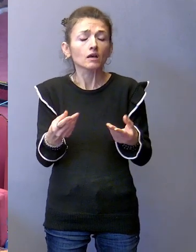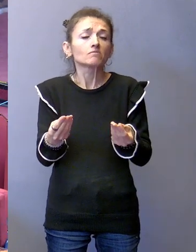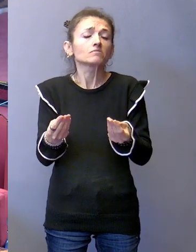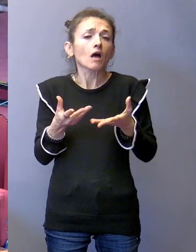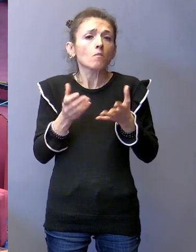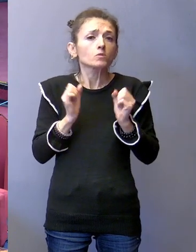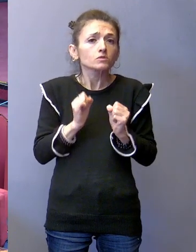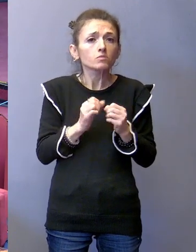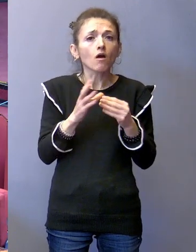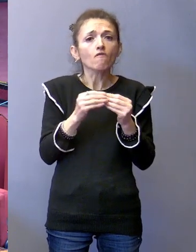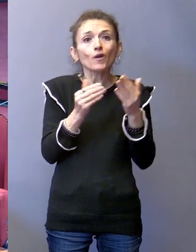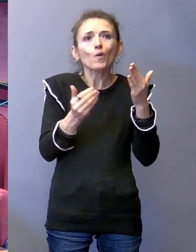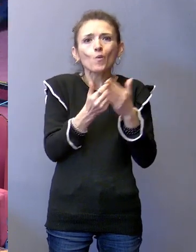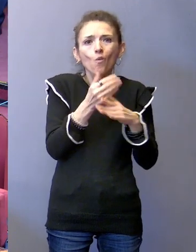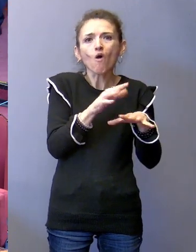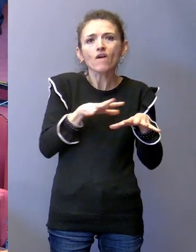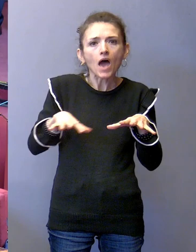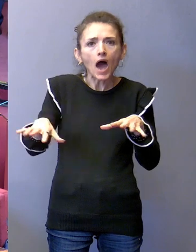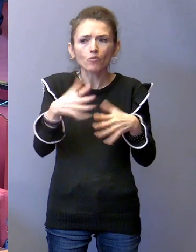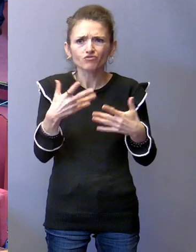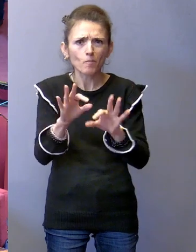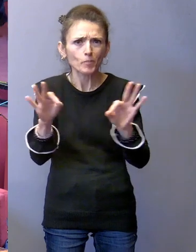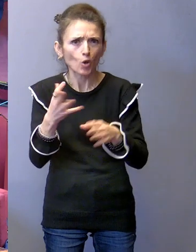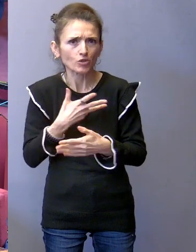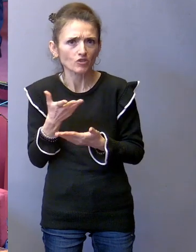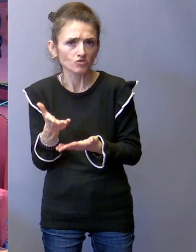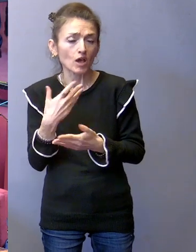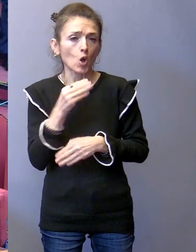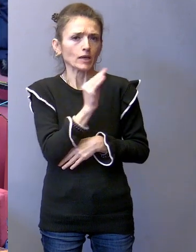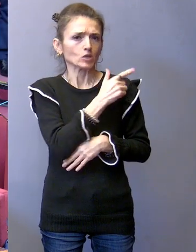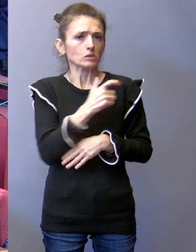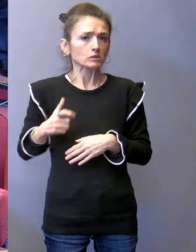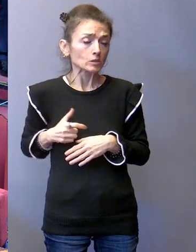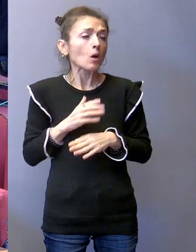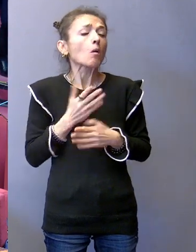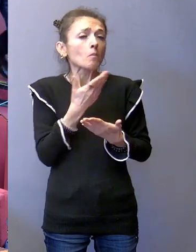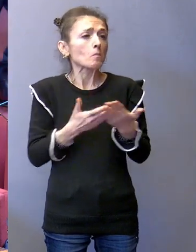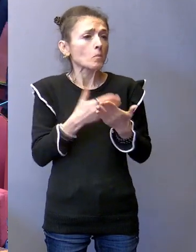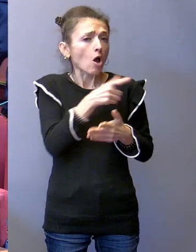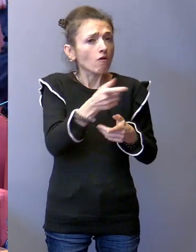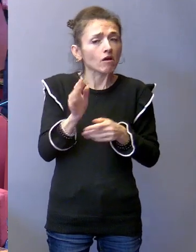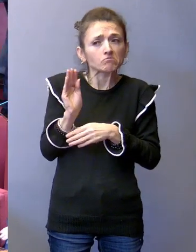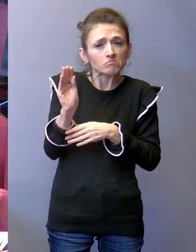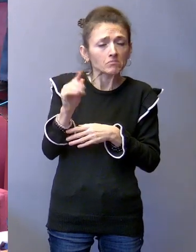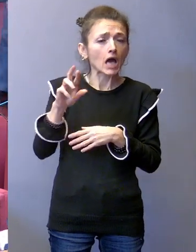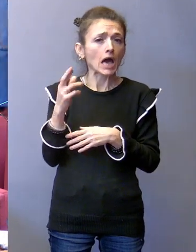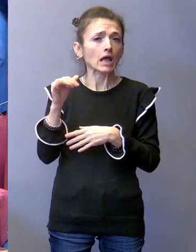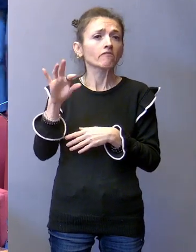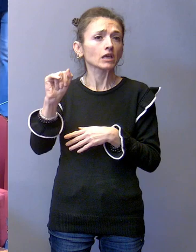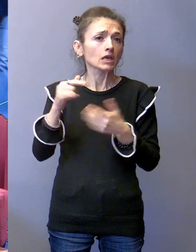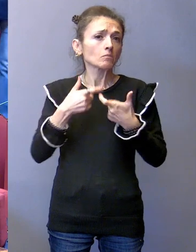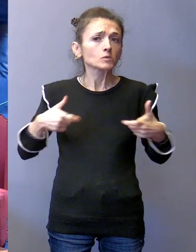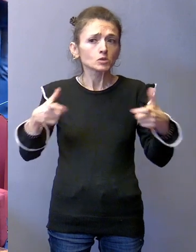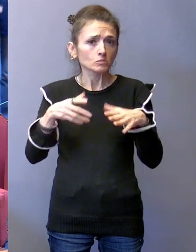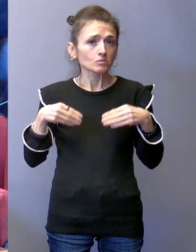invece che utilizzare fare nuove aree usare quelle che ci sono c'è il sindaco Mi rivolgo a lei magari ci provi lei a di chiedere alle ferie venire in commissione perché a